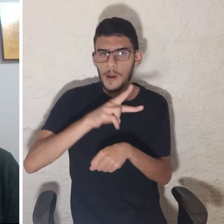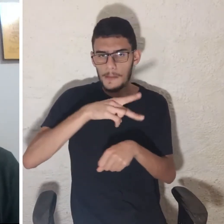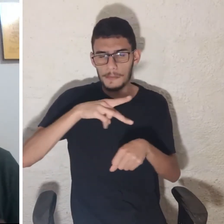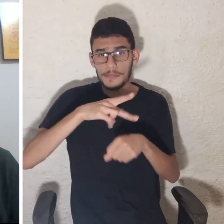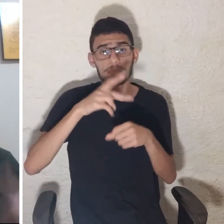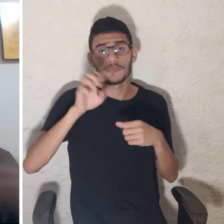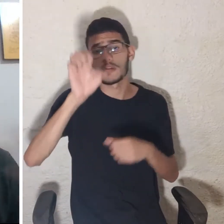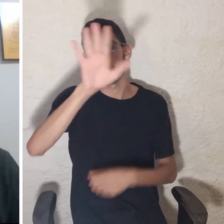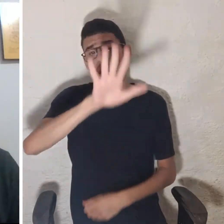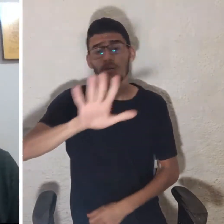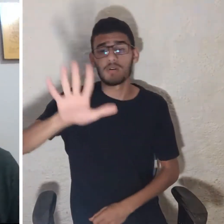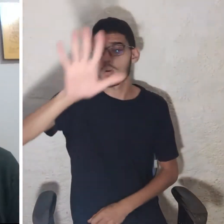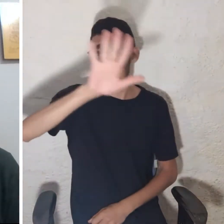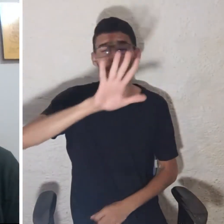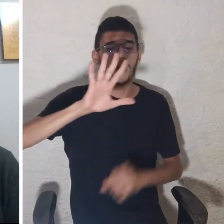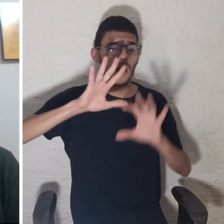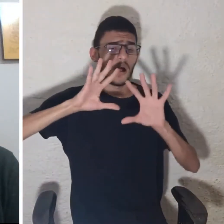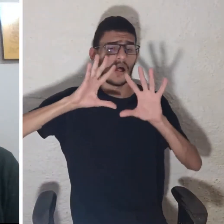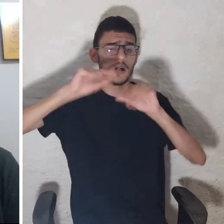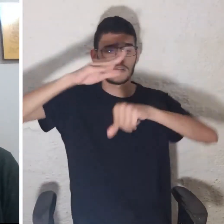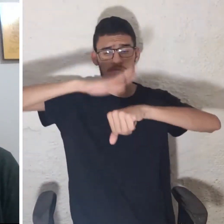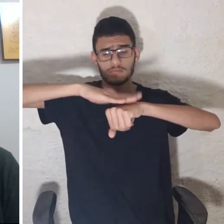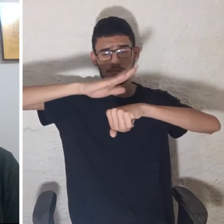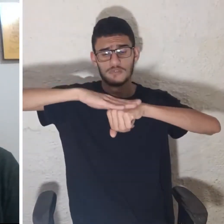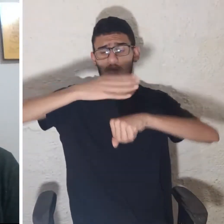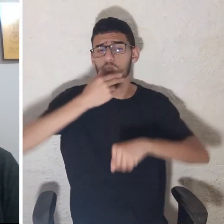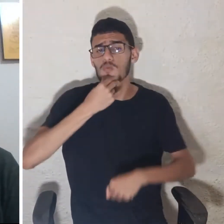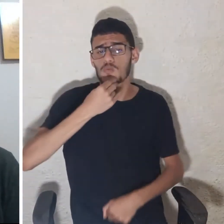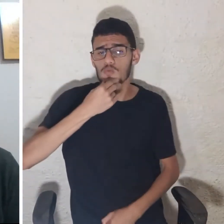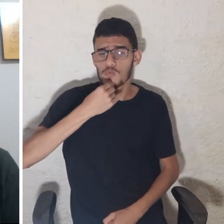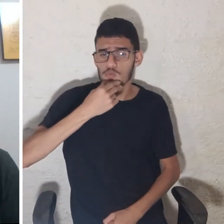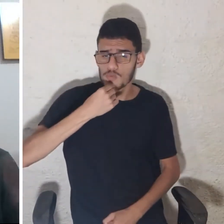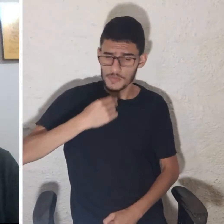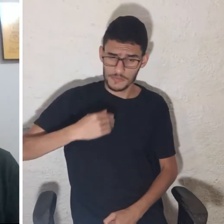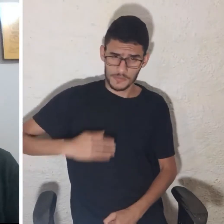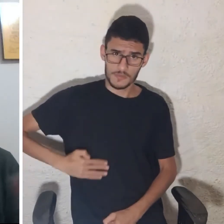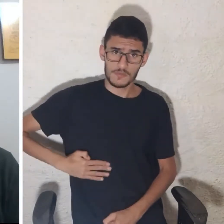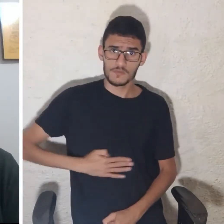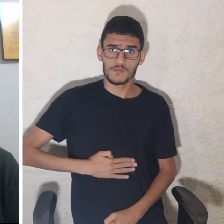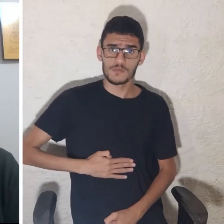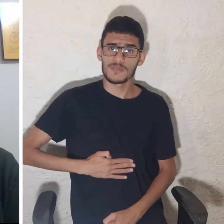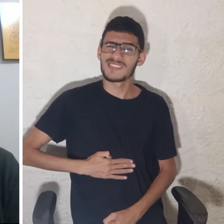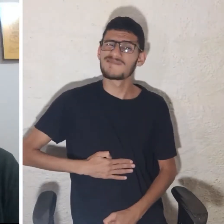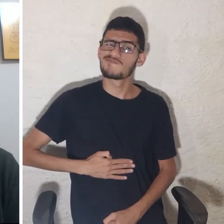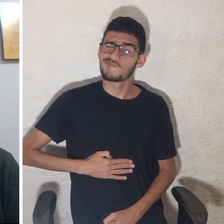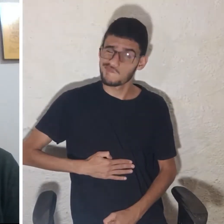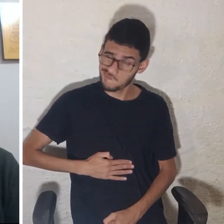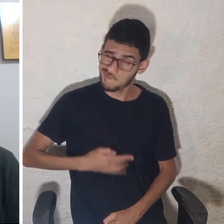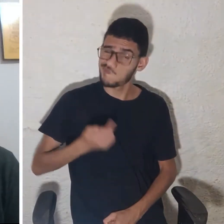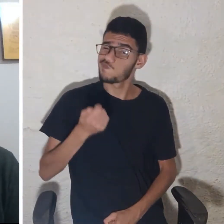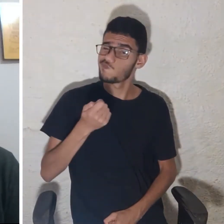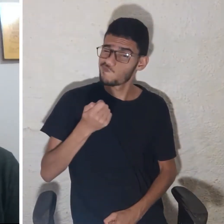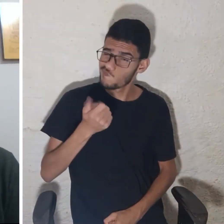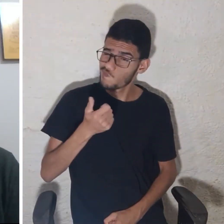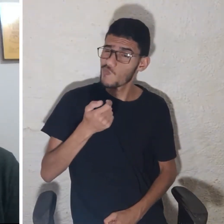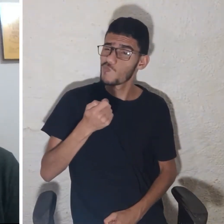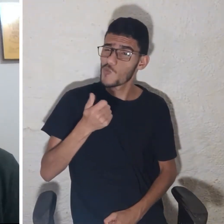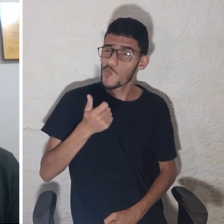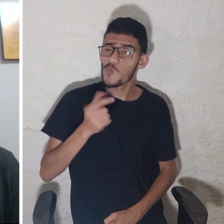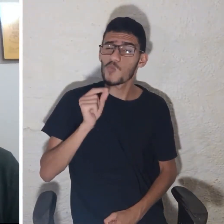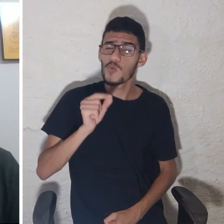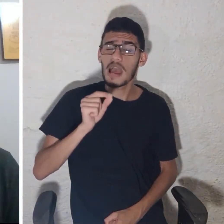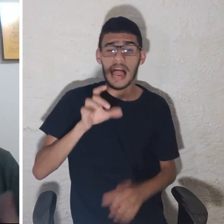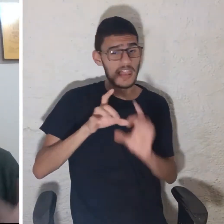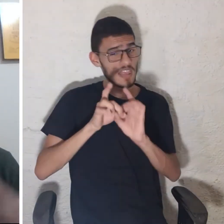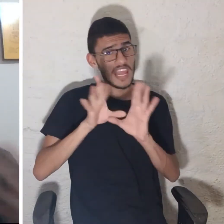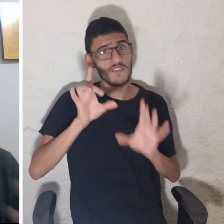né? Então, a Europa praticamente toda estava nas mãos do Napoleão, né? Um dos poucos países livres da Europa era Portugal.